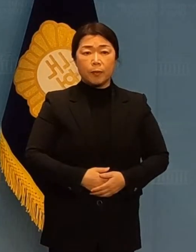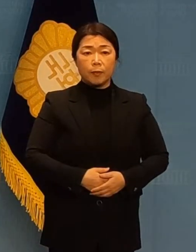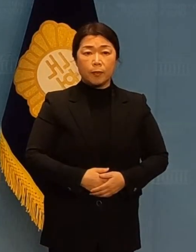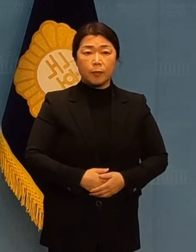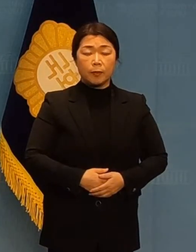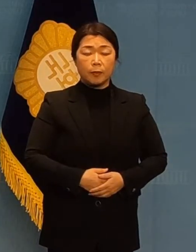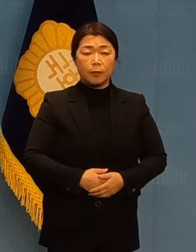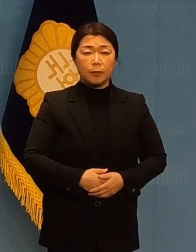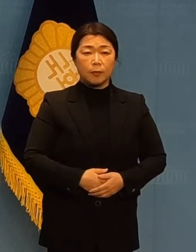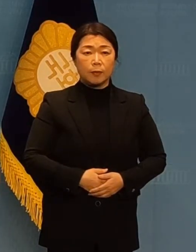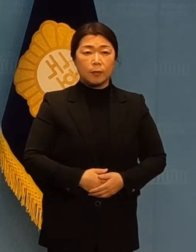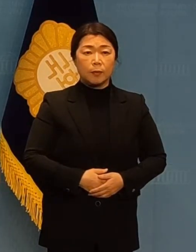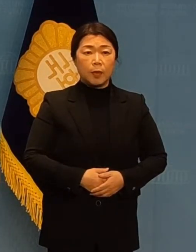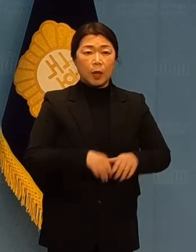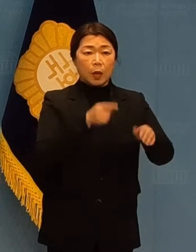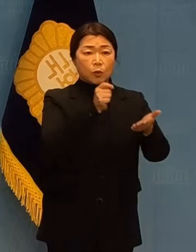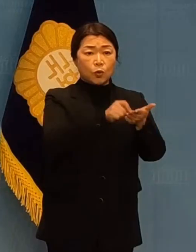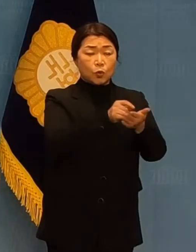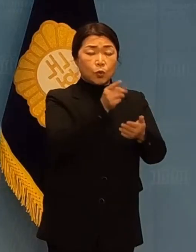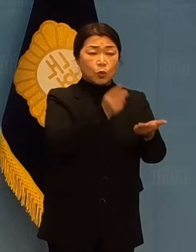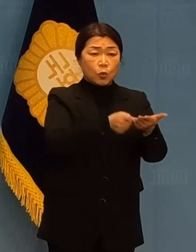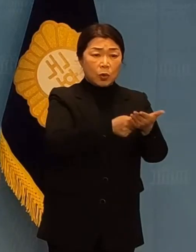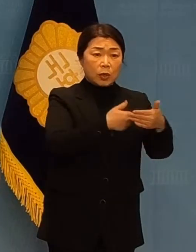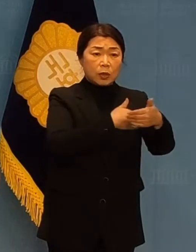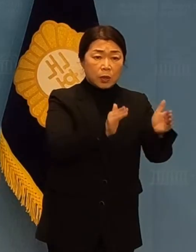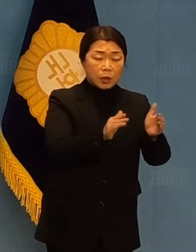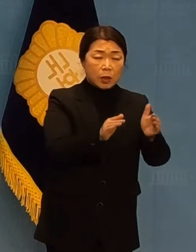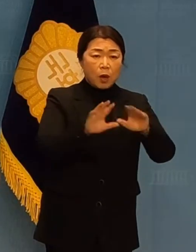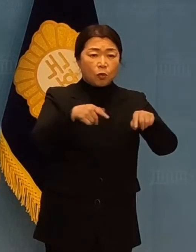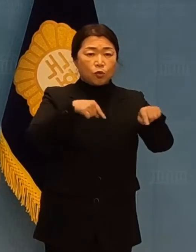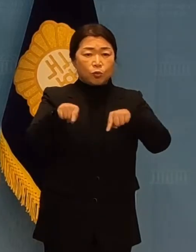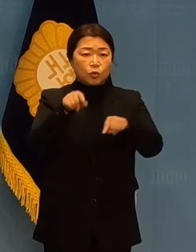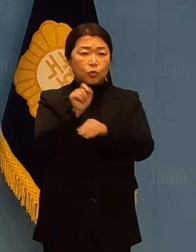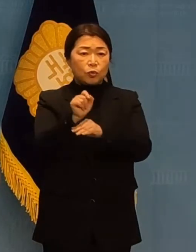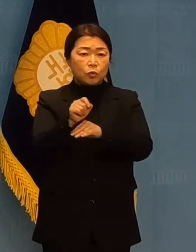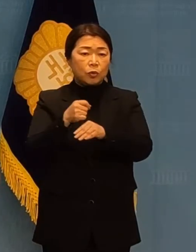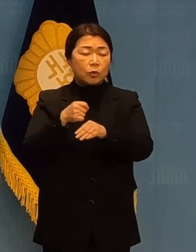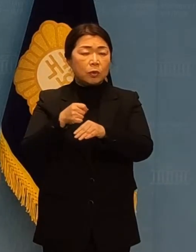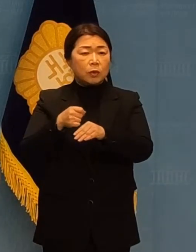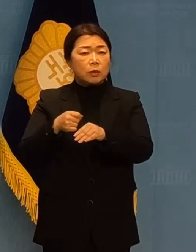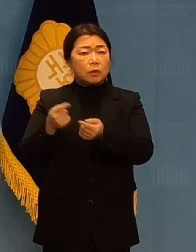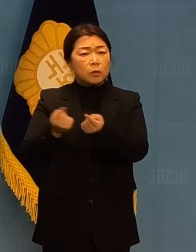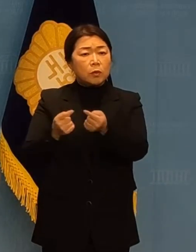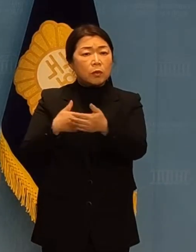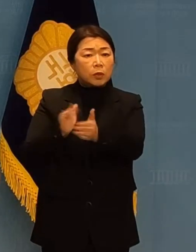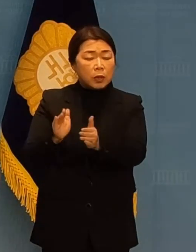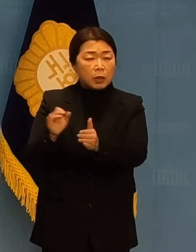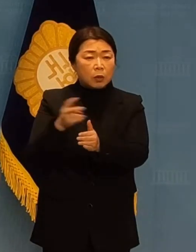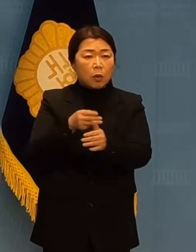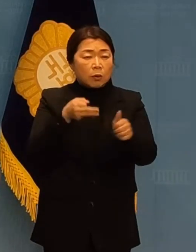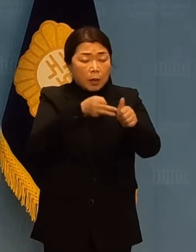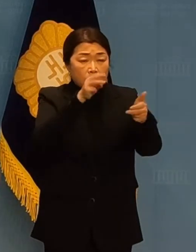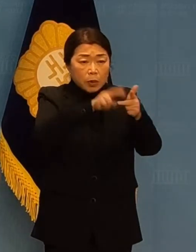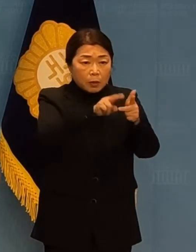총리실, 국무조정실, 대테러센터는 또 무엇을 하는 것입니까?